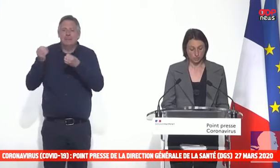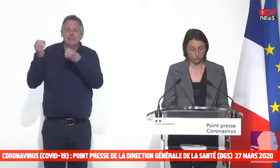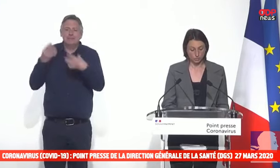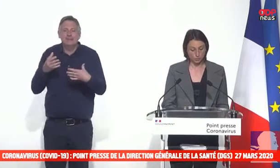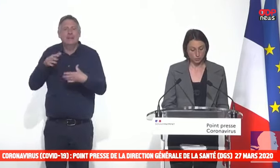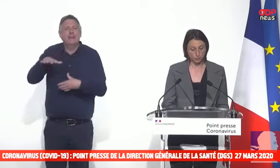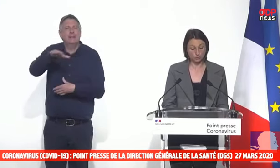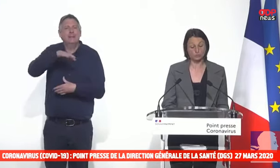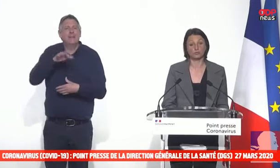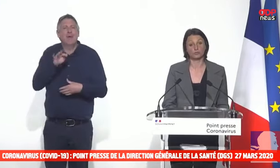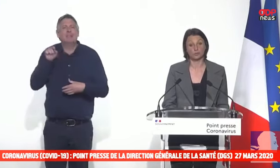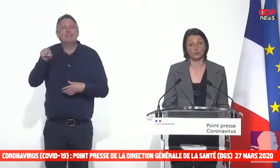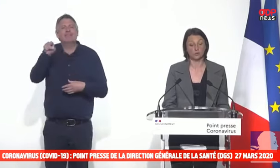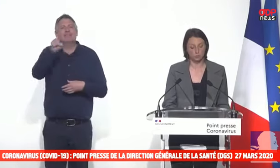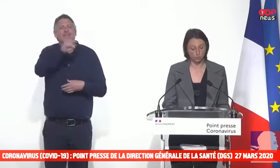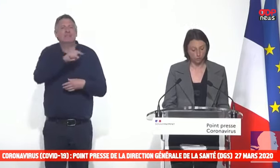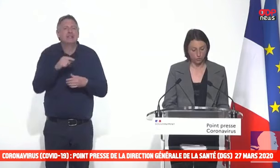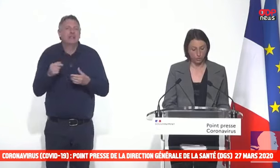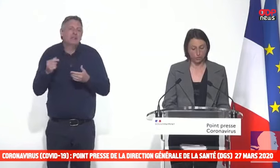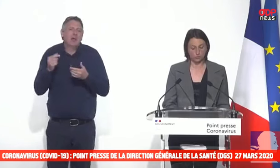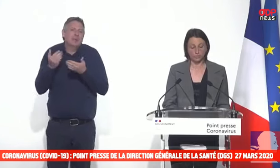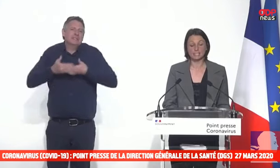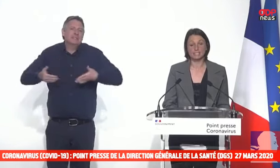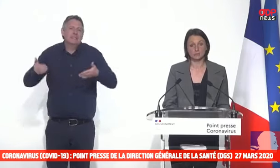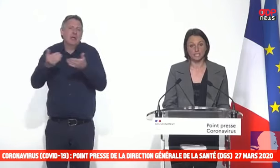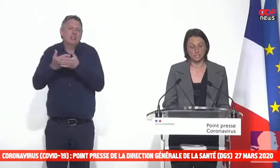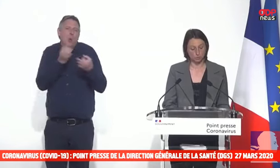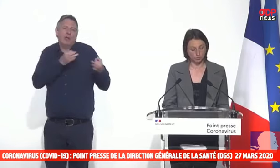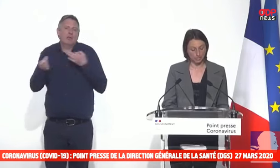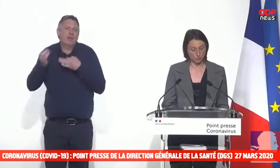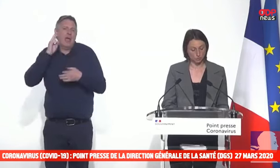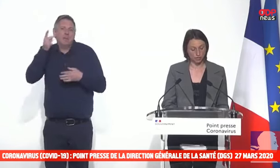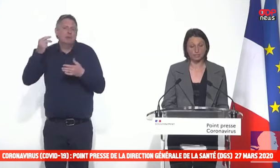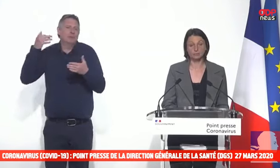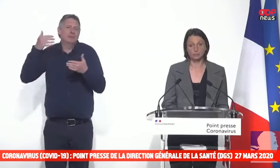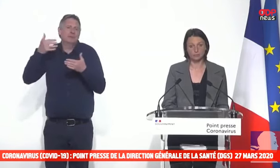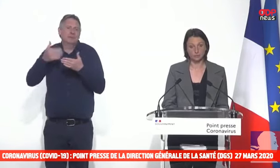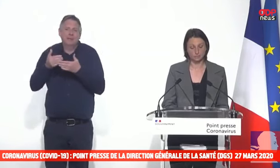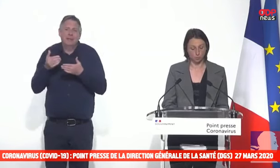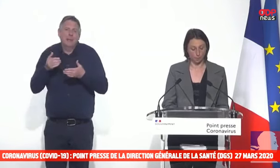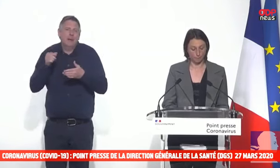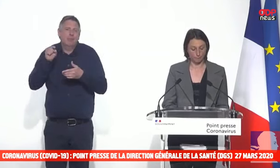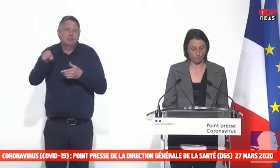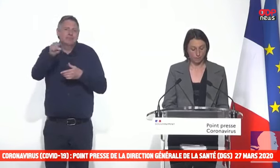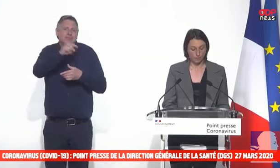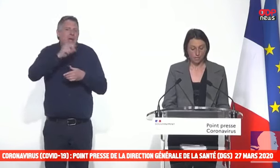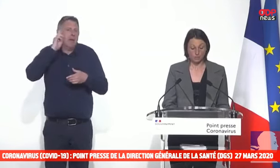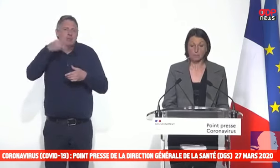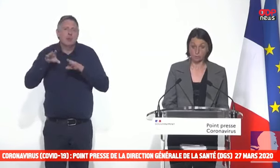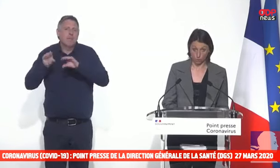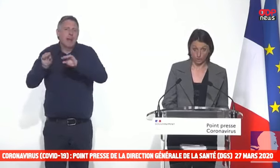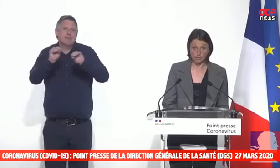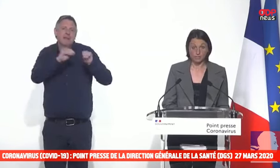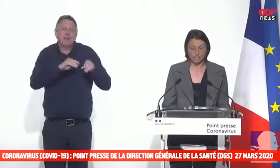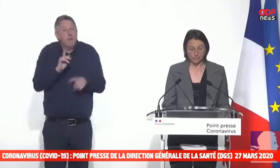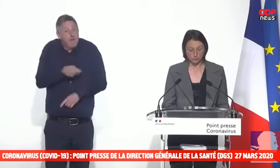l'image de situations que nos forces de l'ordre rencontrent de manière régulière sur le territoire, ni plus ni moins. Ce n'est pas normal, et nos forces de